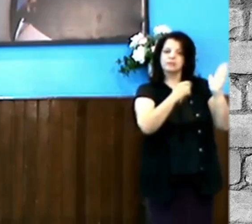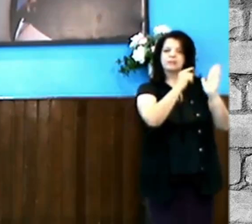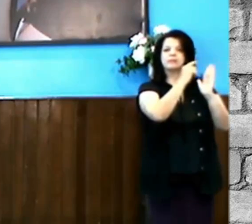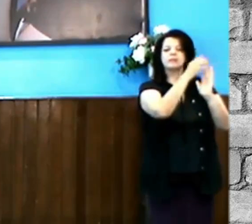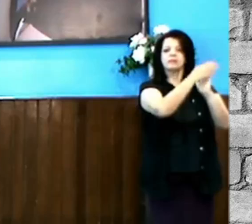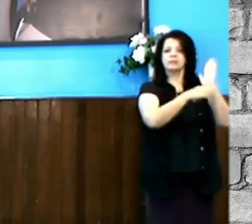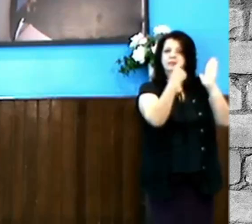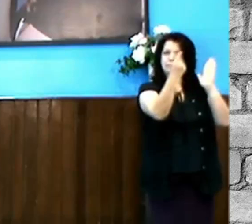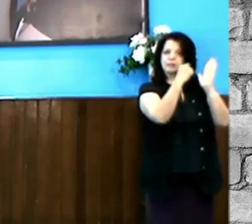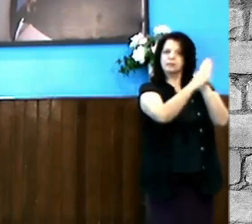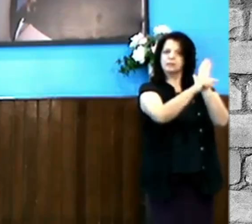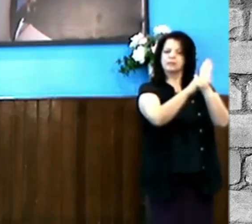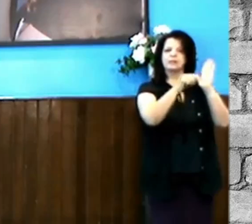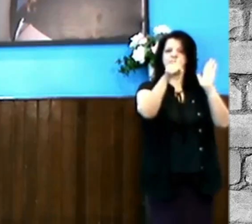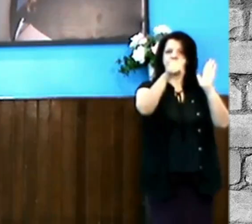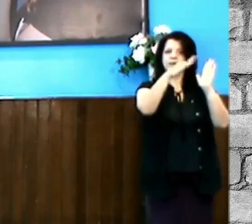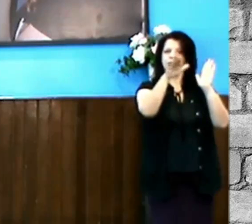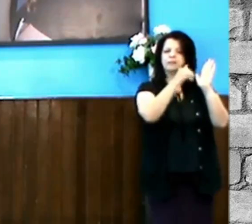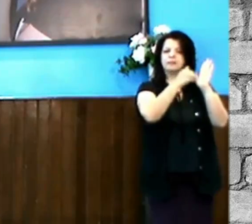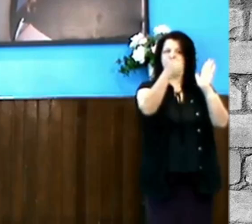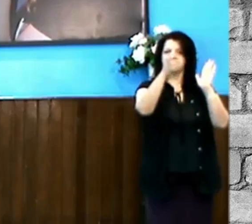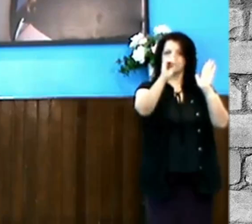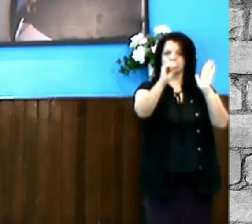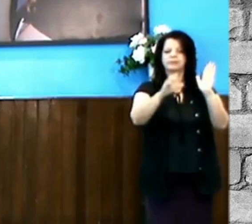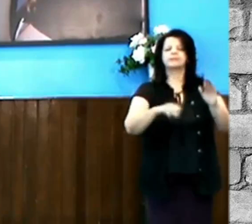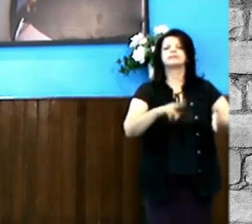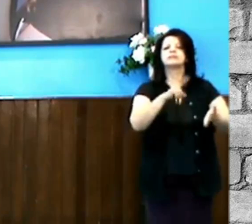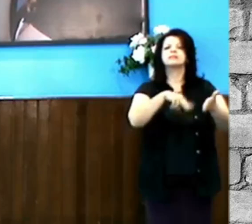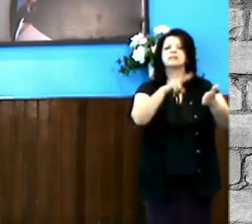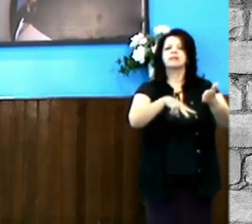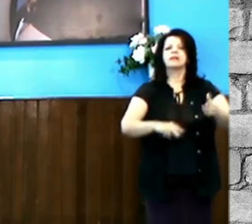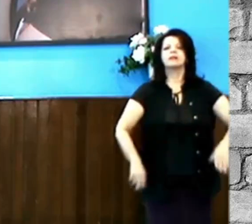7 a 10, perdão. Lemos o texto bíblico então.